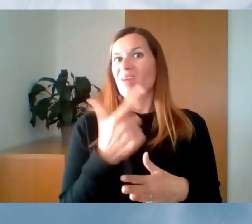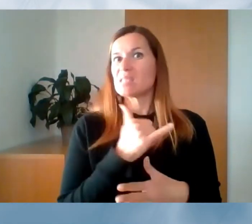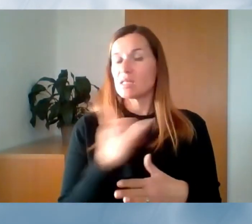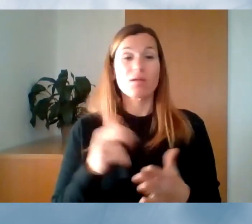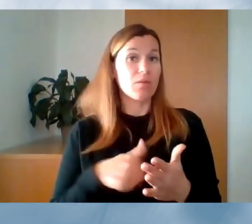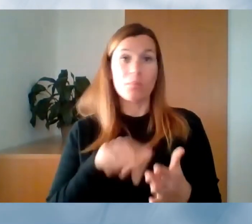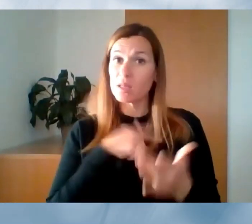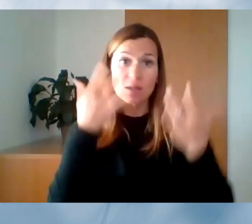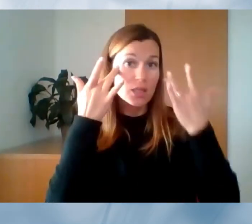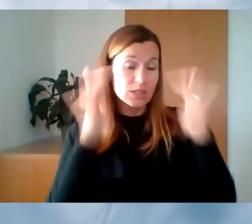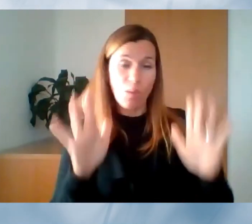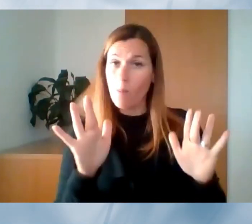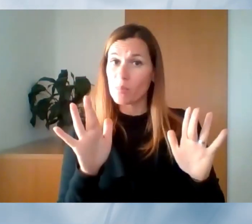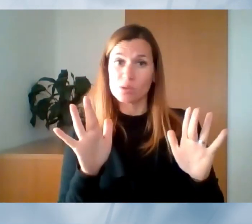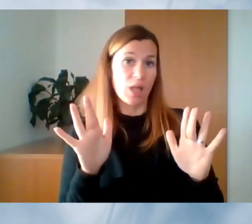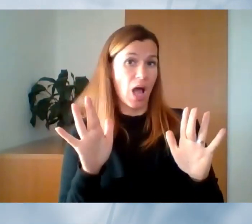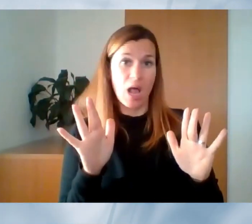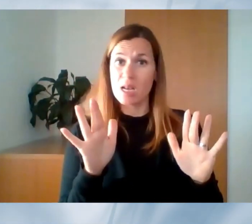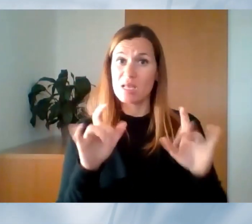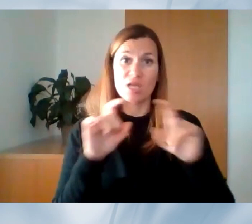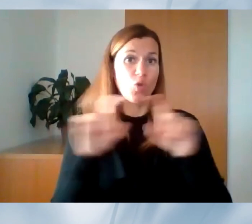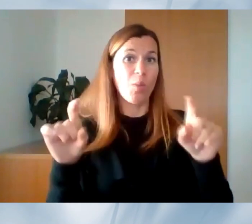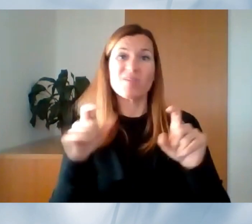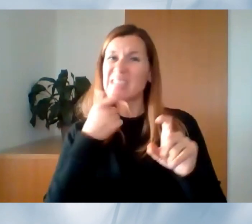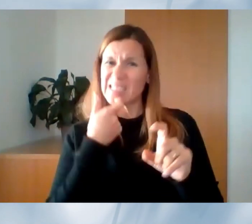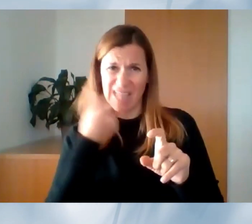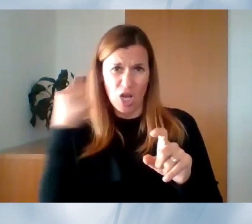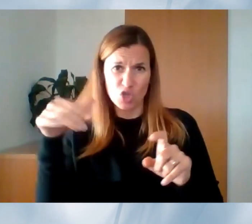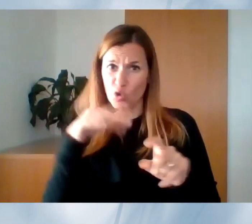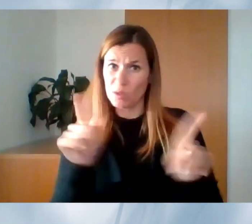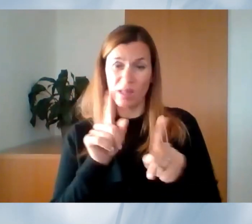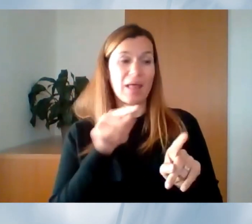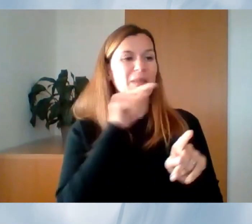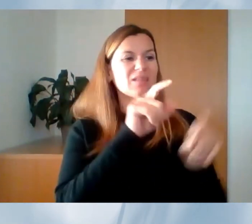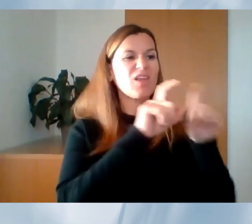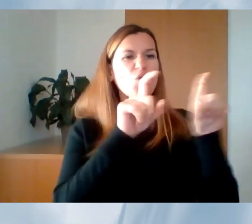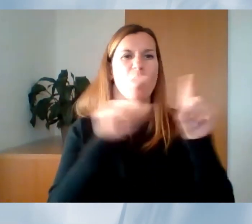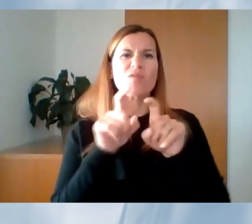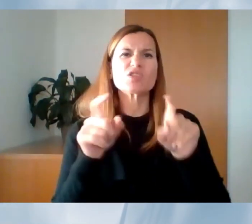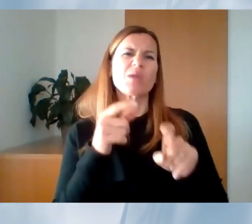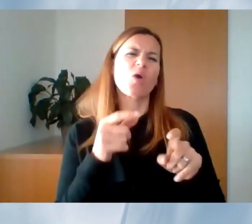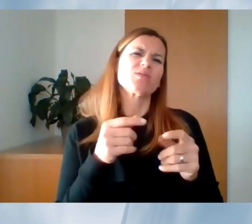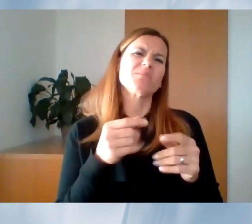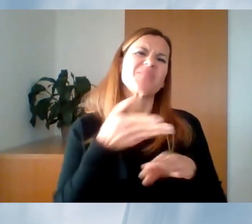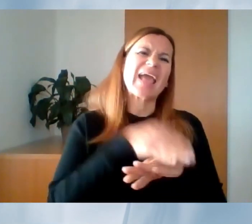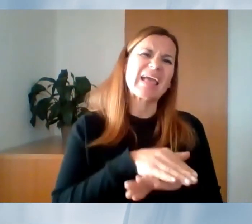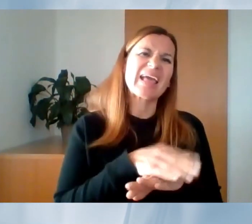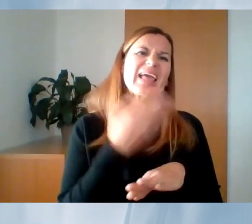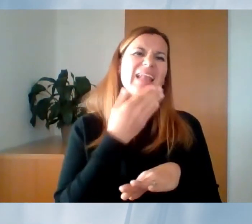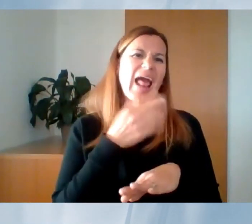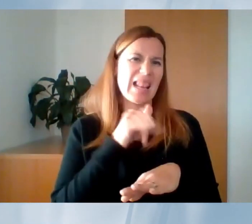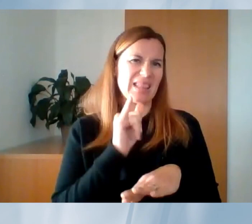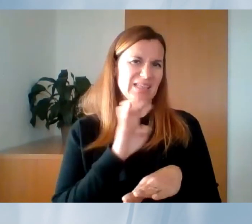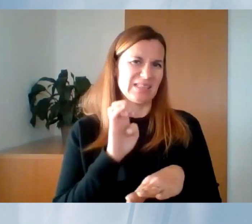ampak iste stavbe, seveda danes zelo modernizirane, so se imenovali hiralnice. Bili so ponavadi